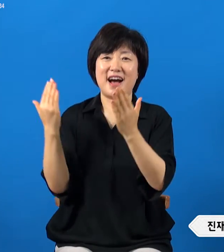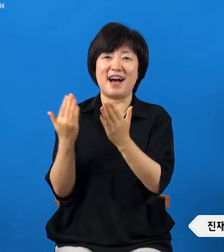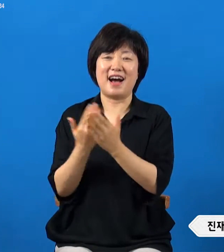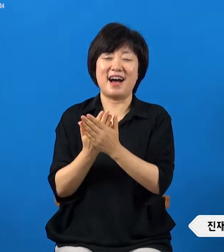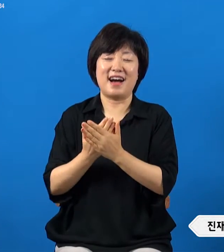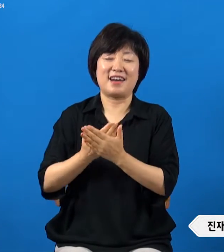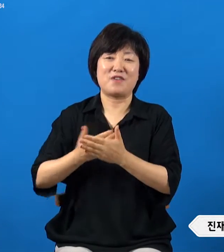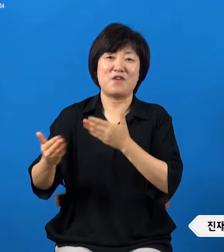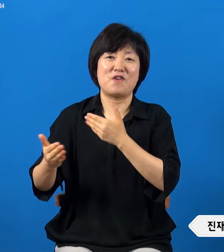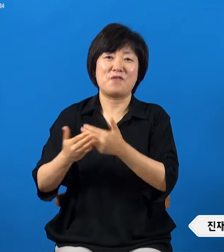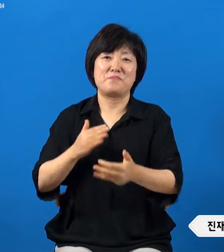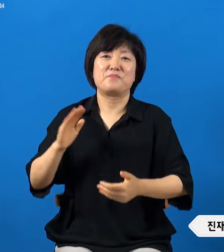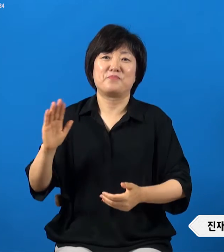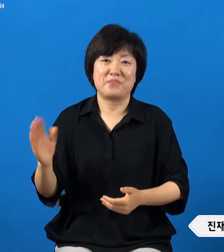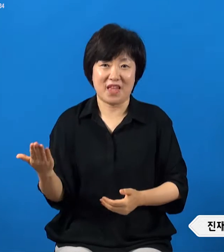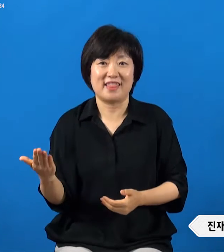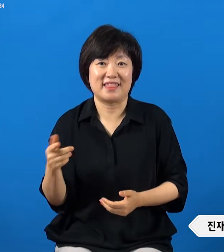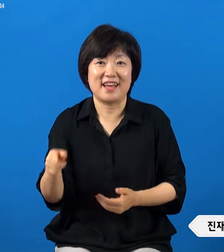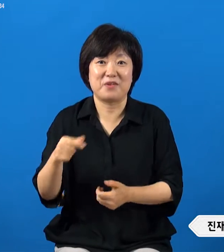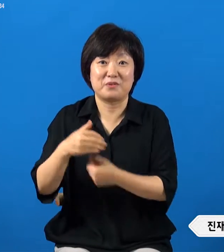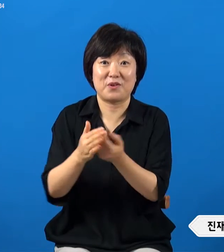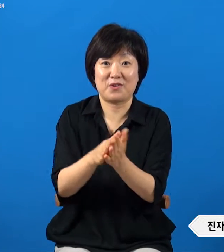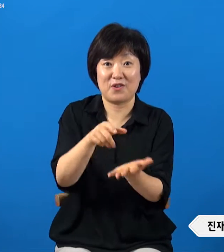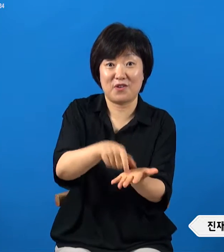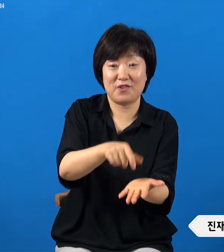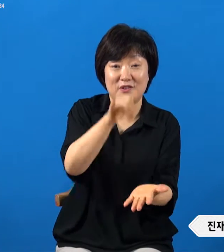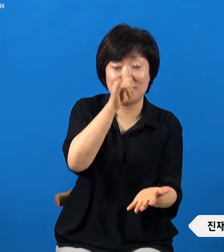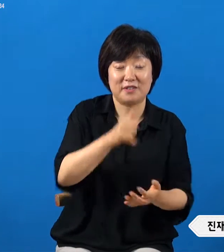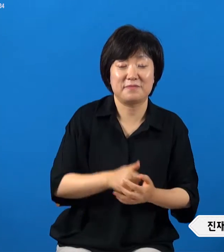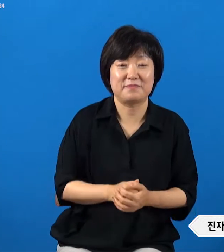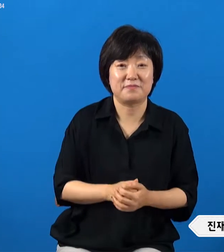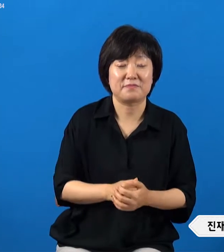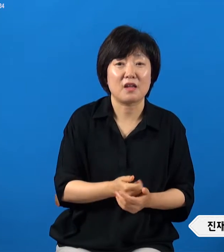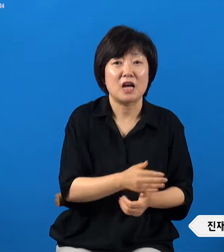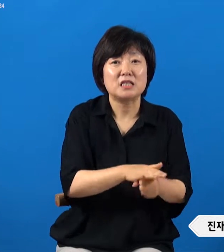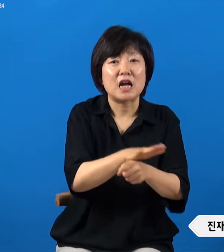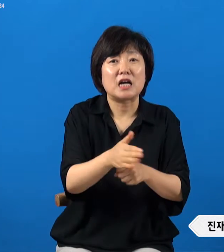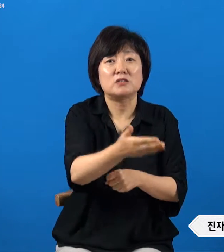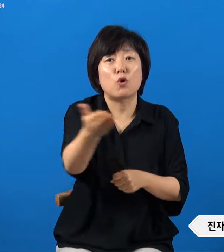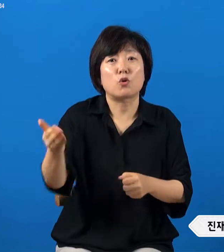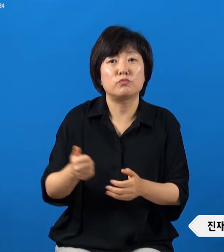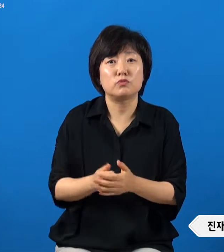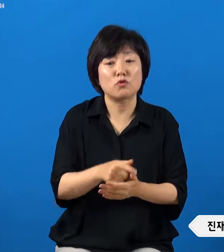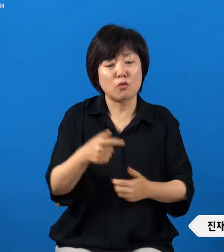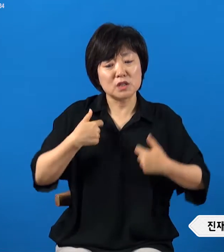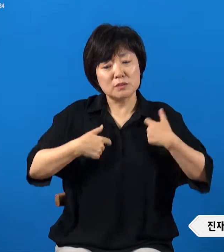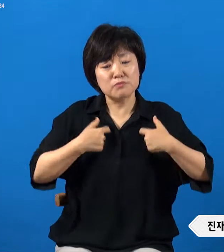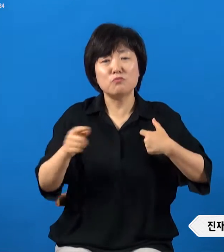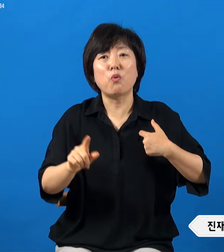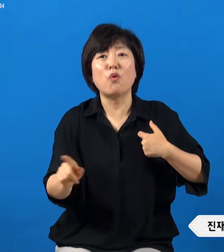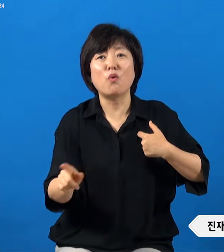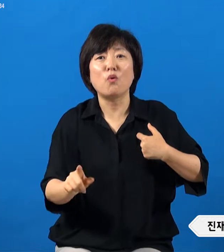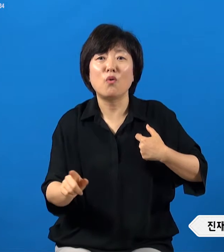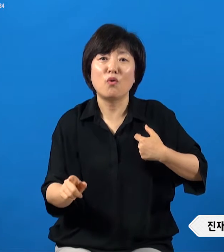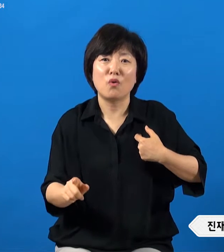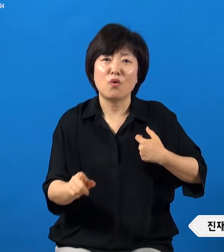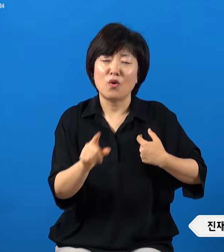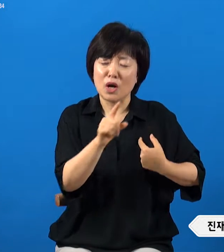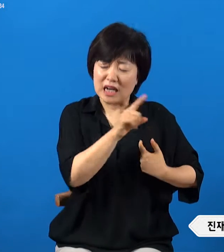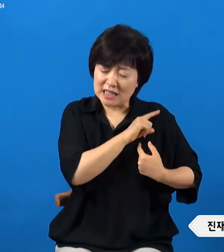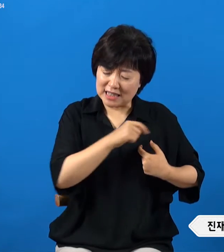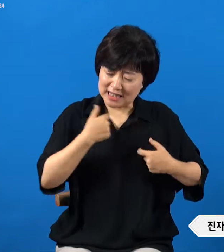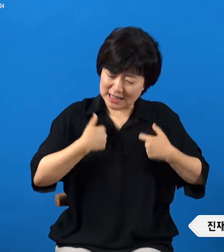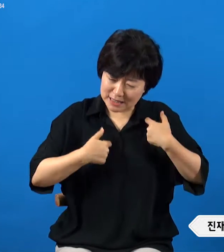모습을 성경은 설명합니다. 사랑하는 여러분, 우리가 기뻐하는 것이 무엇이 있습니까?